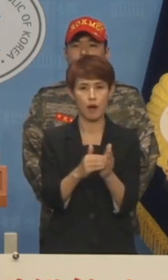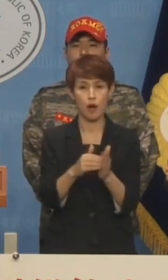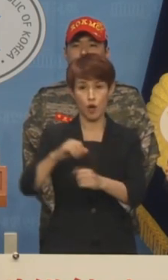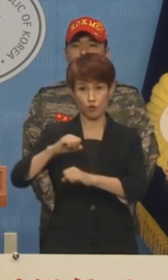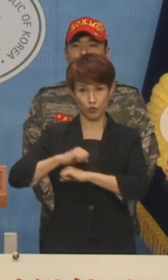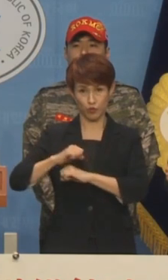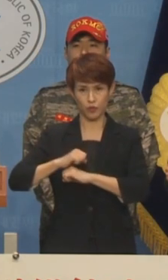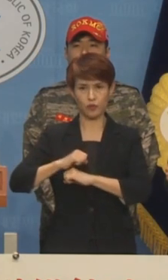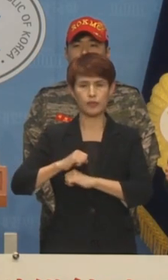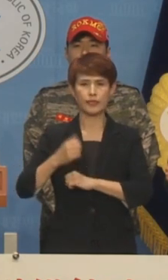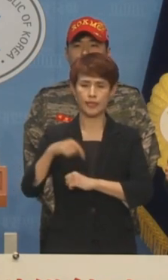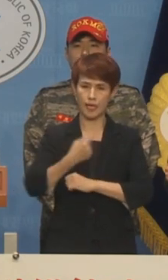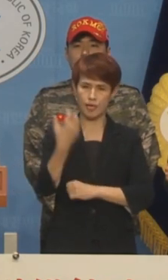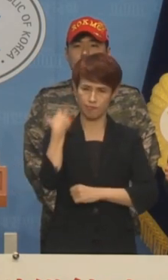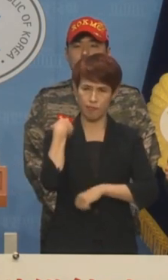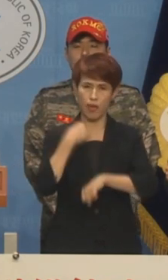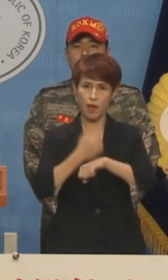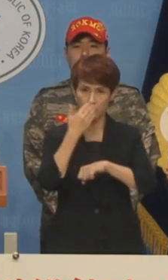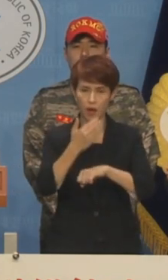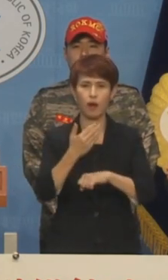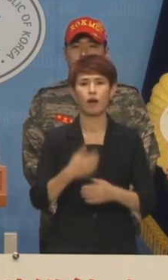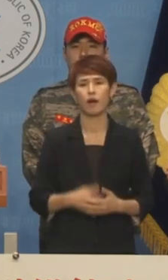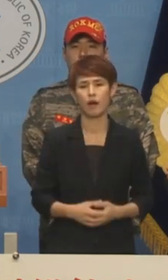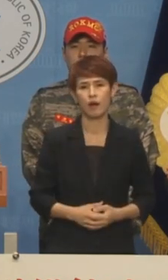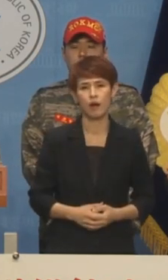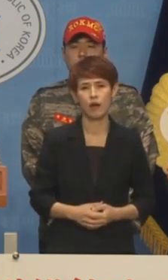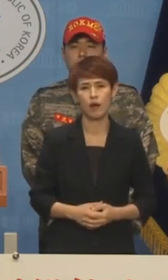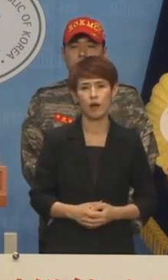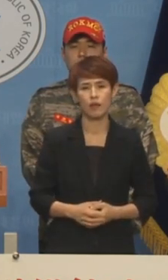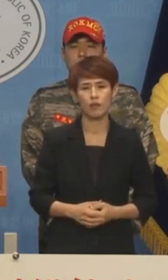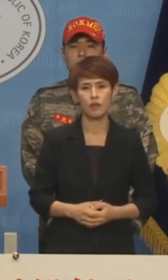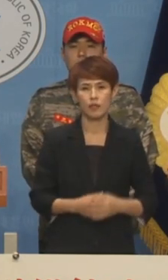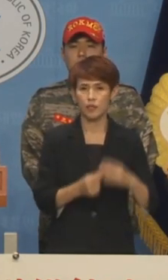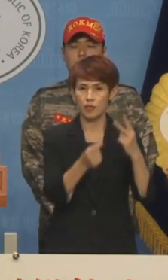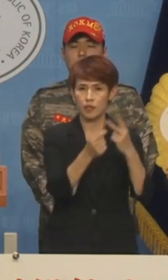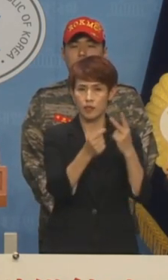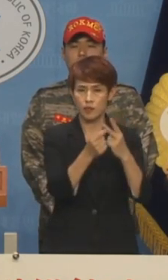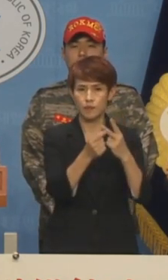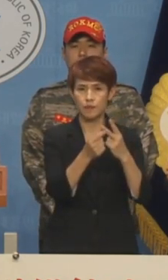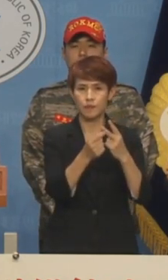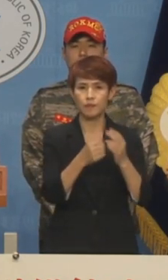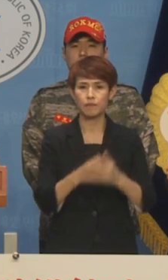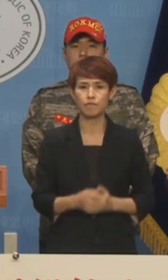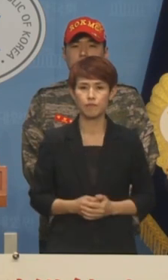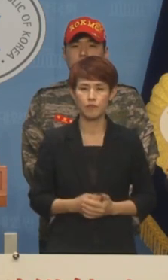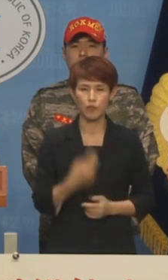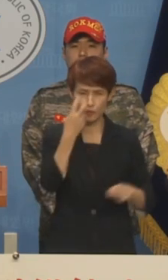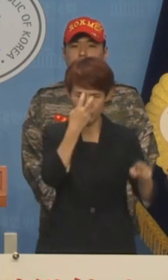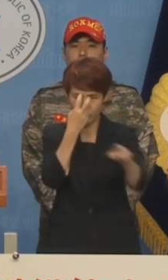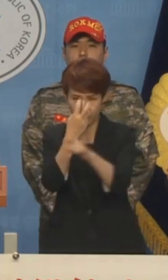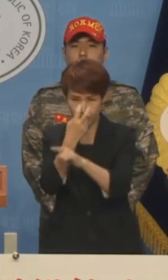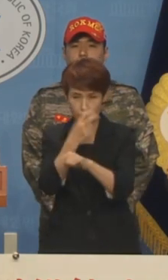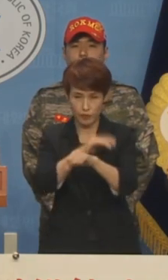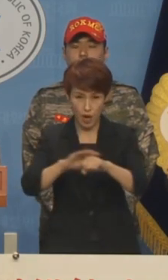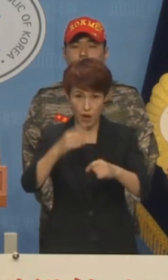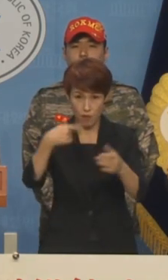신속하게 본연의 임무로 돌아갈 수 있게 됩니다. 2. 이론적 포괄적 수사 및 재판을 위해서도 특검이